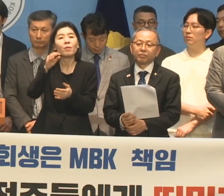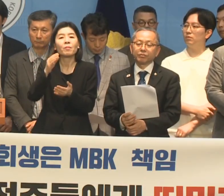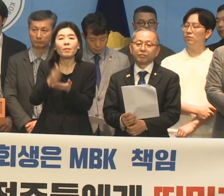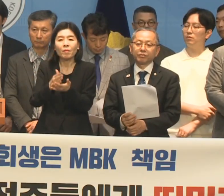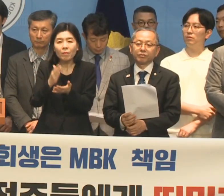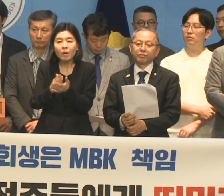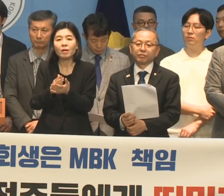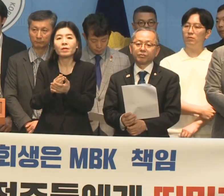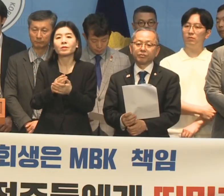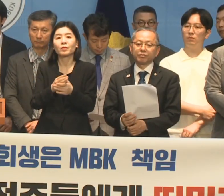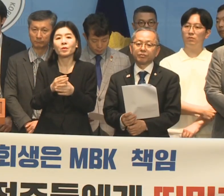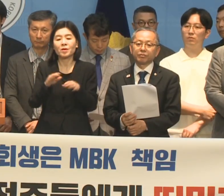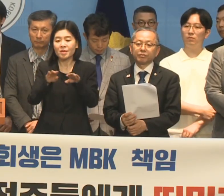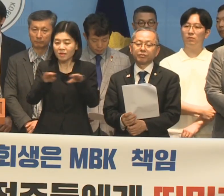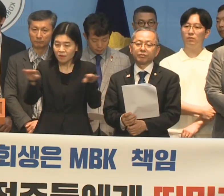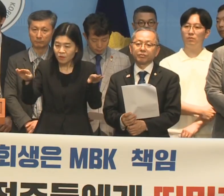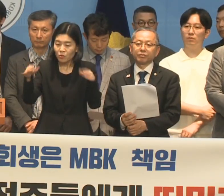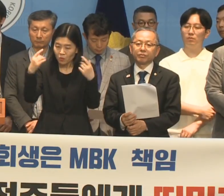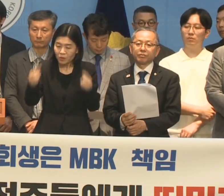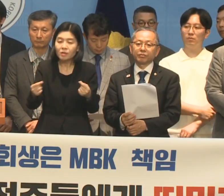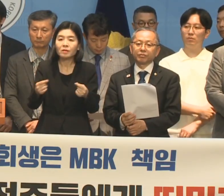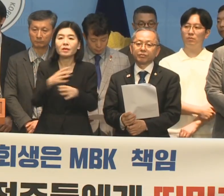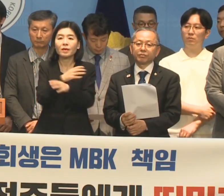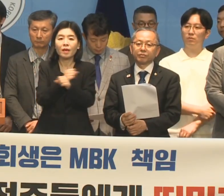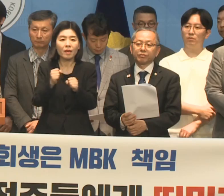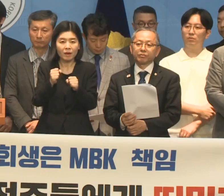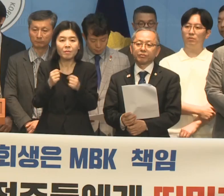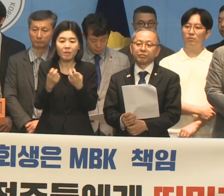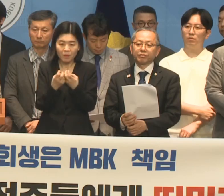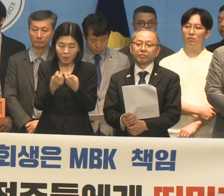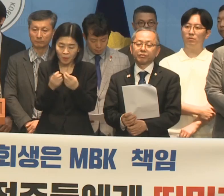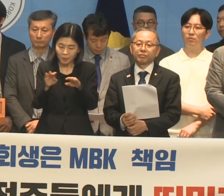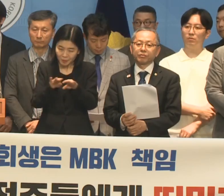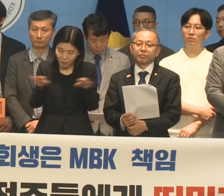맞는 계약관계로 변경을 요청드립니다.